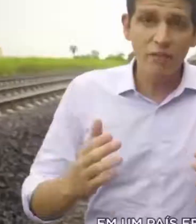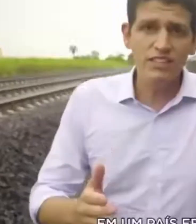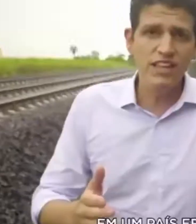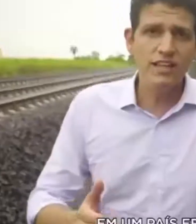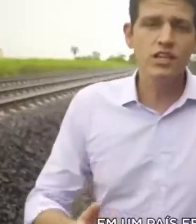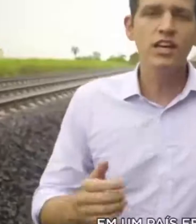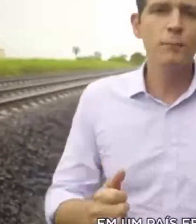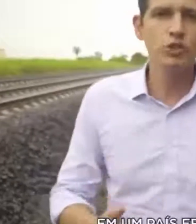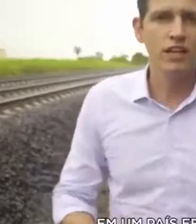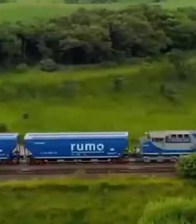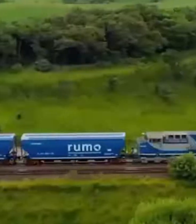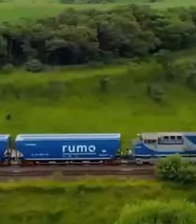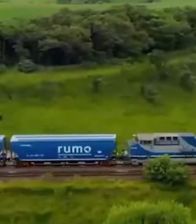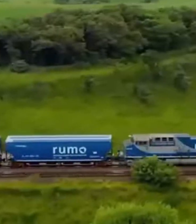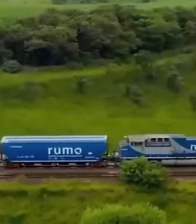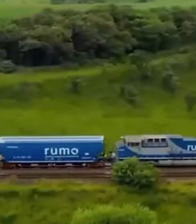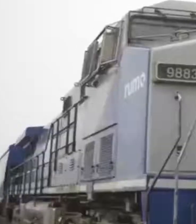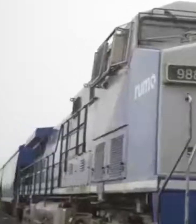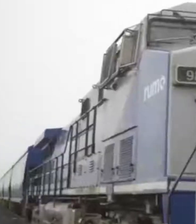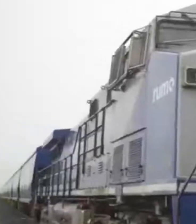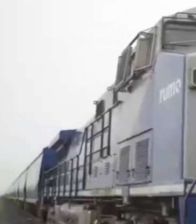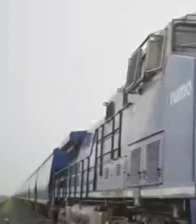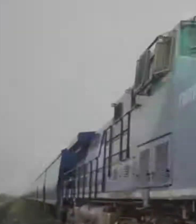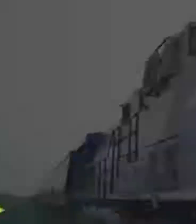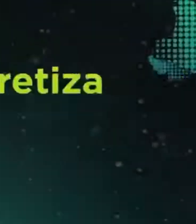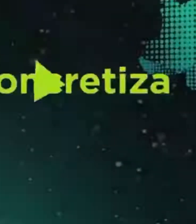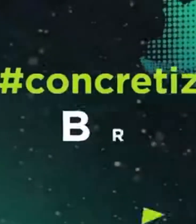país eficiente e pujante.